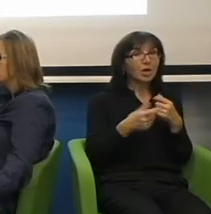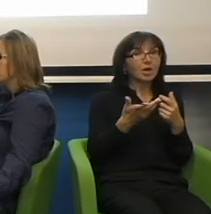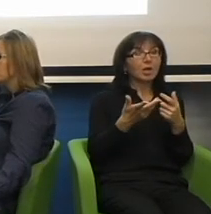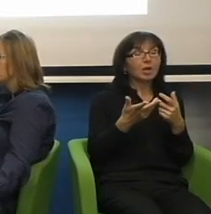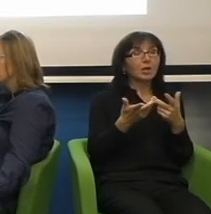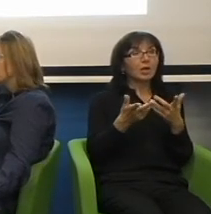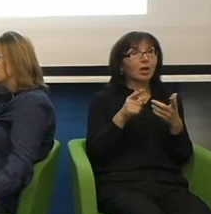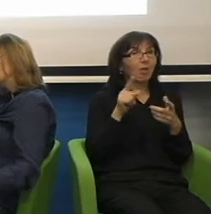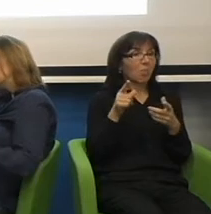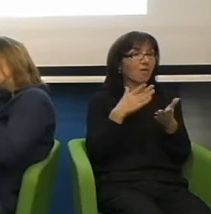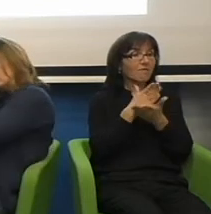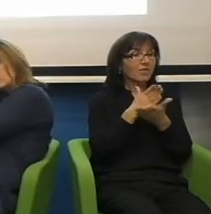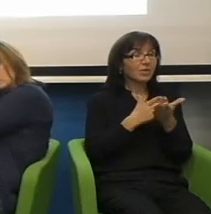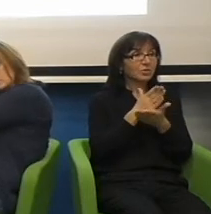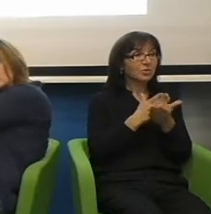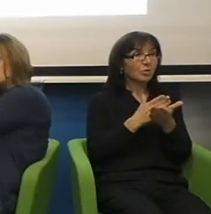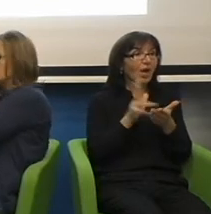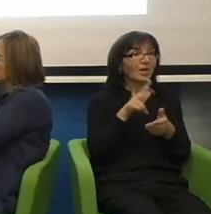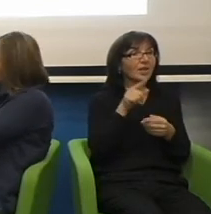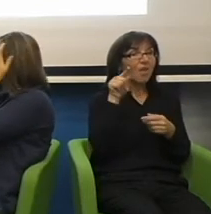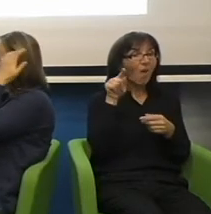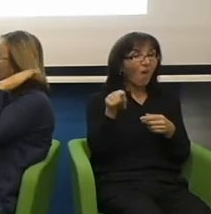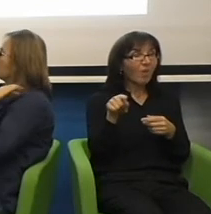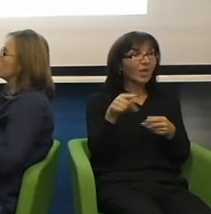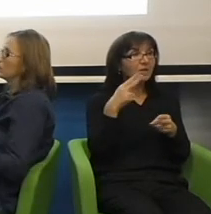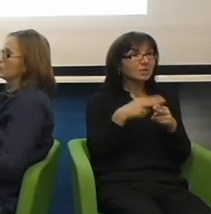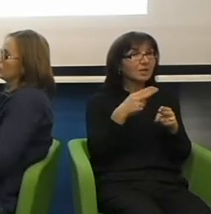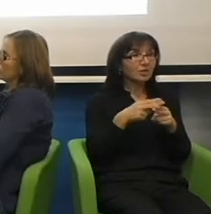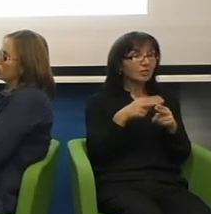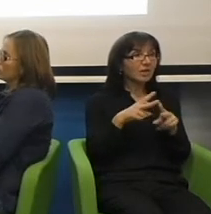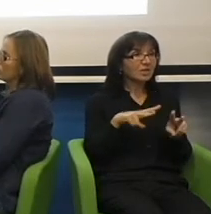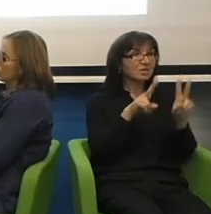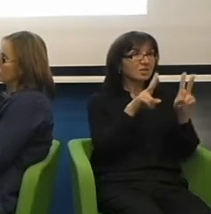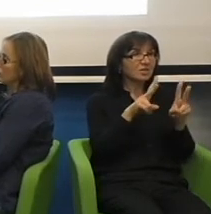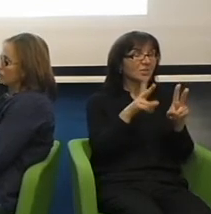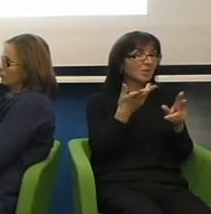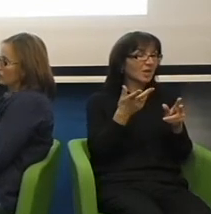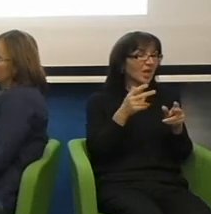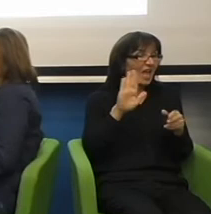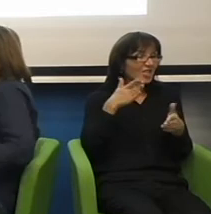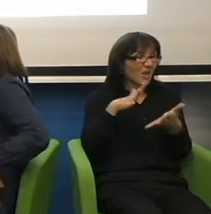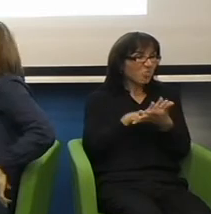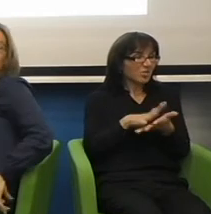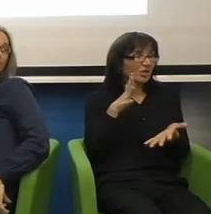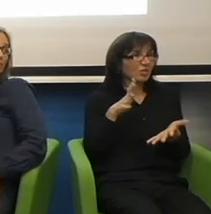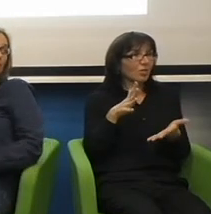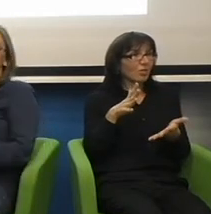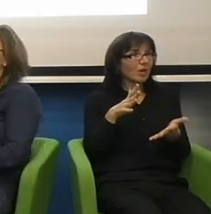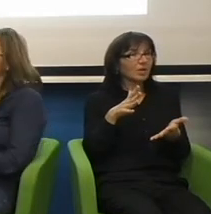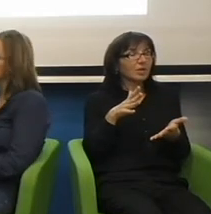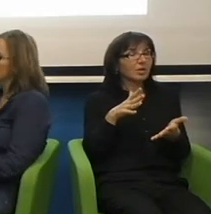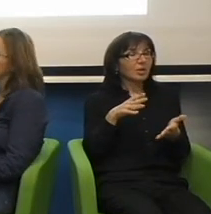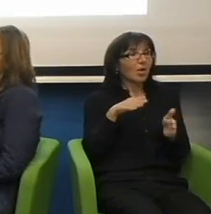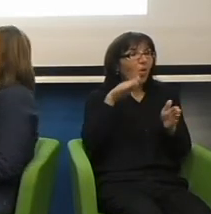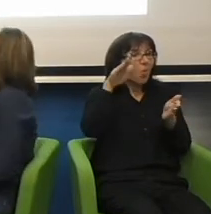wierzyła, no to jednak w momencie, kiedy ona zachorowała, potraktował ją byle jak. Obniżył, jakby sprawił,